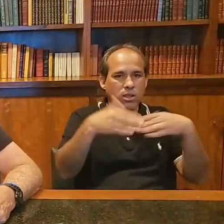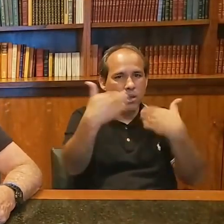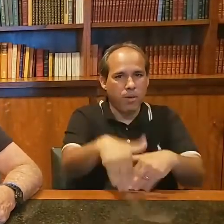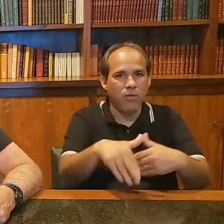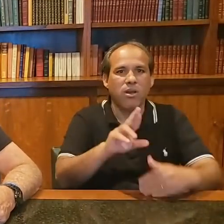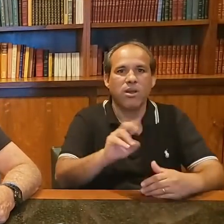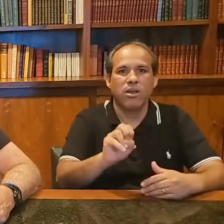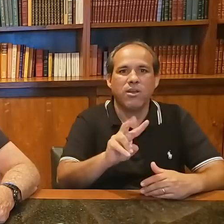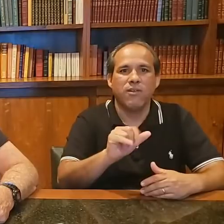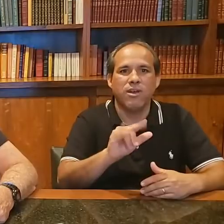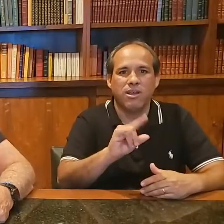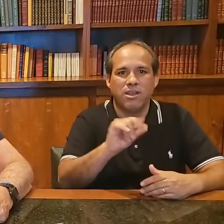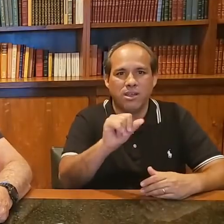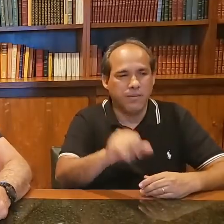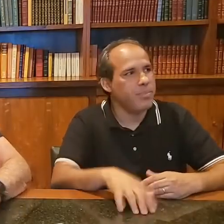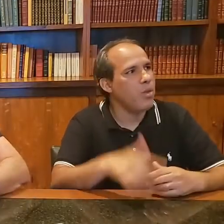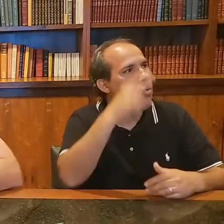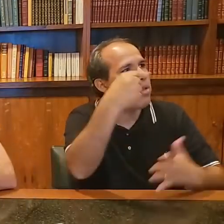aí, Cid.